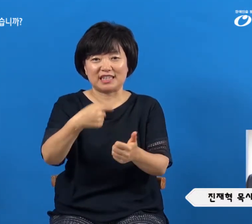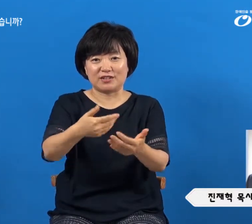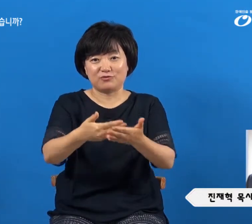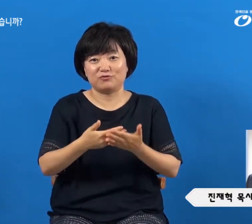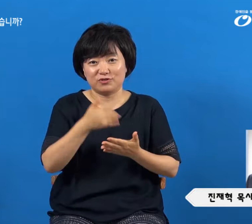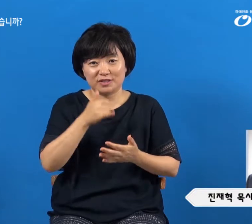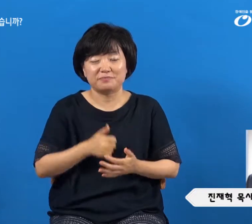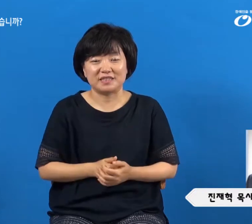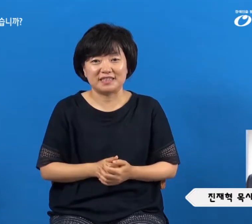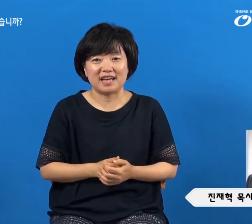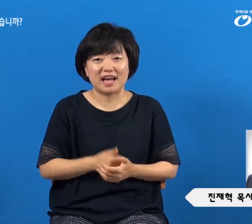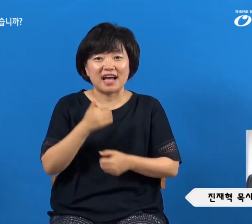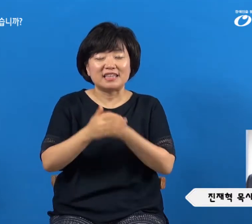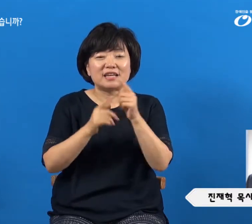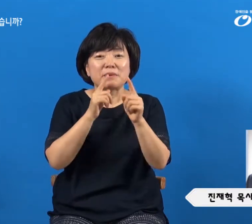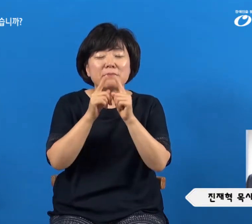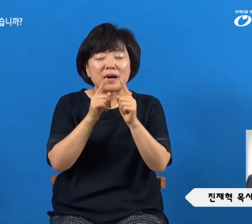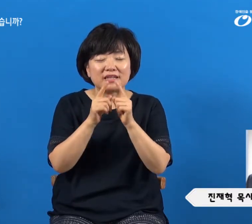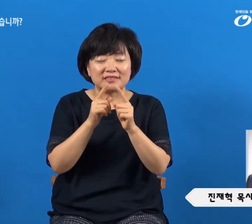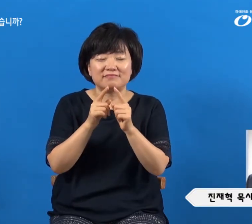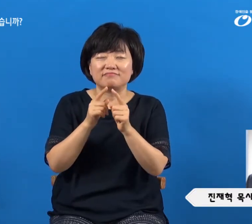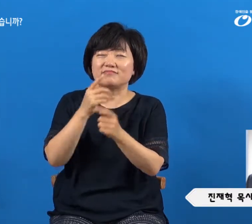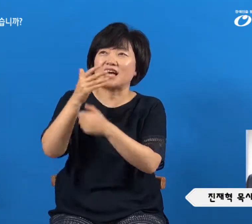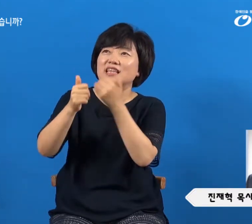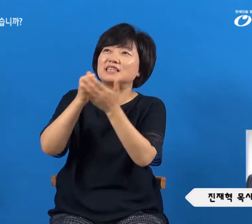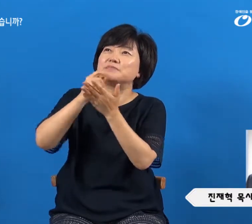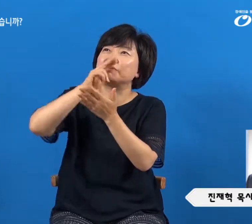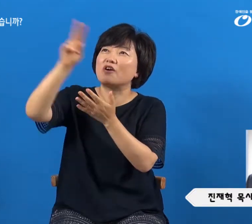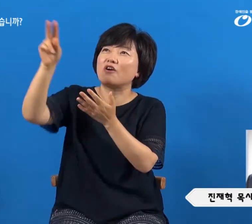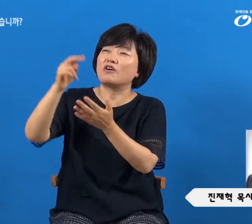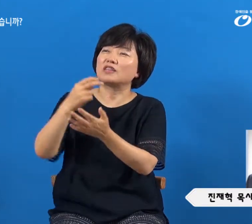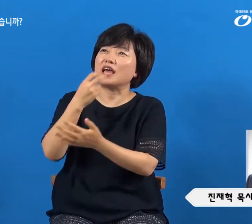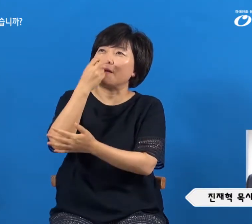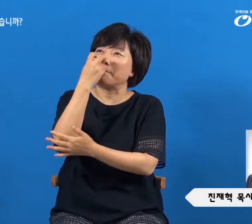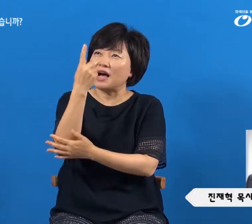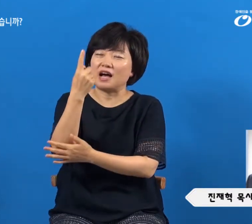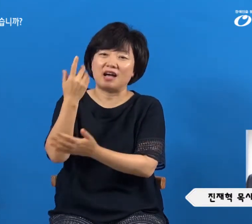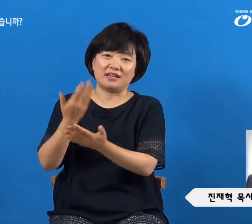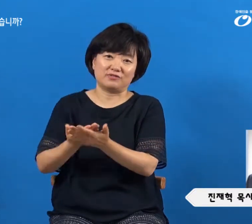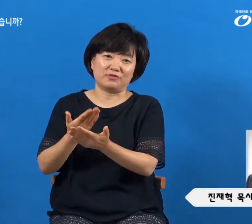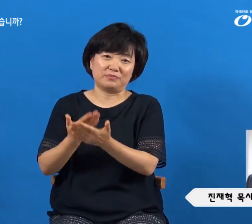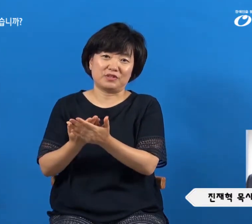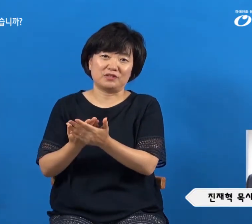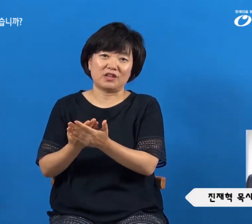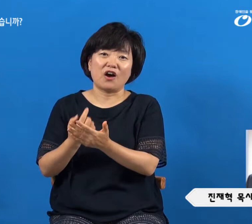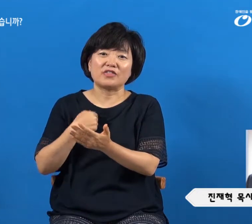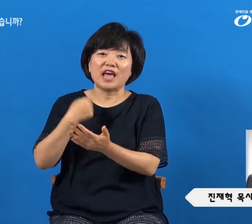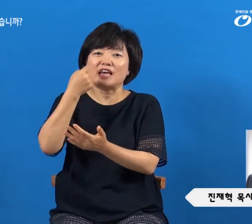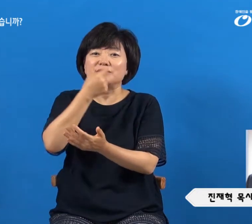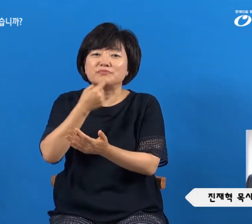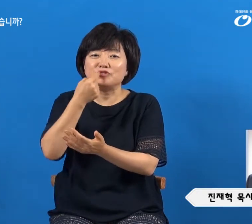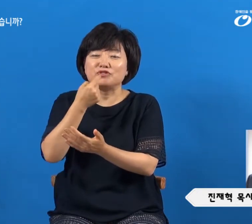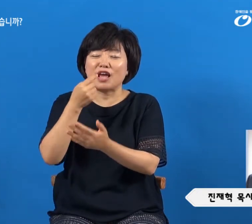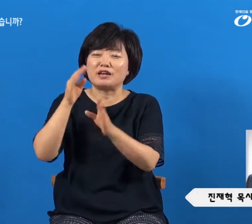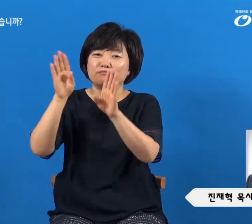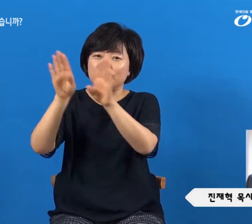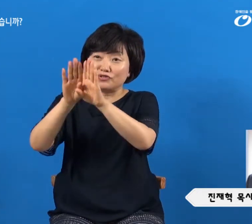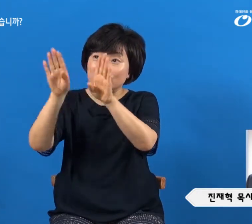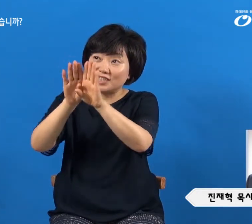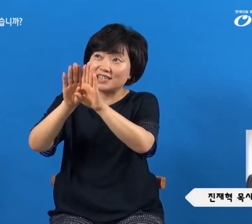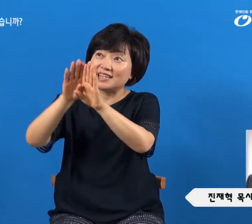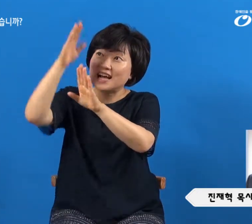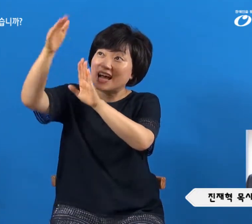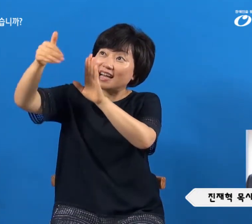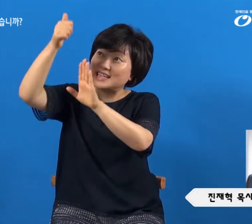있습니다. 하나님 내 입술에 파수꾼을 세워주십시오. 그리고 내 입술의 문을